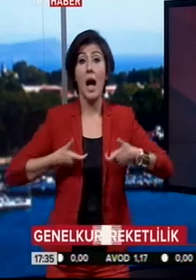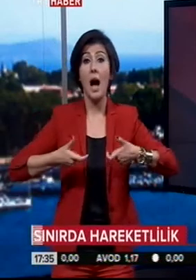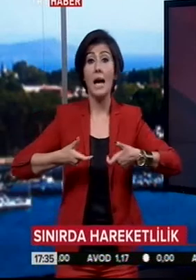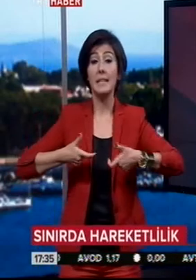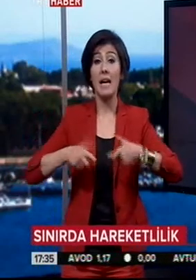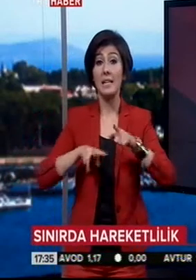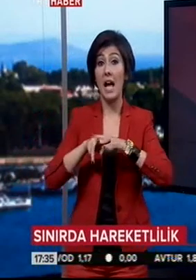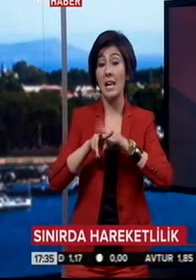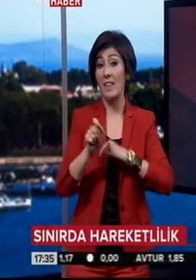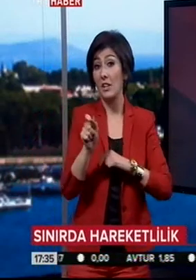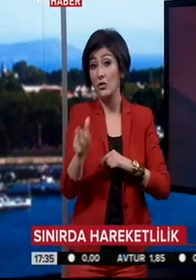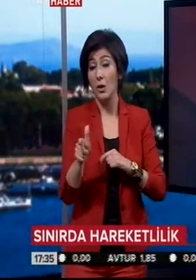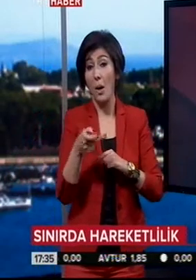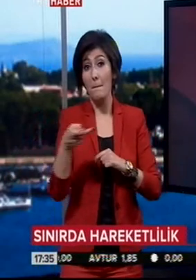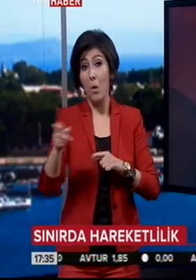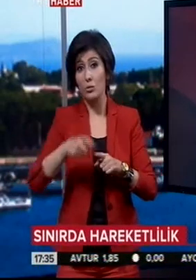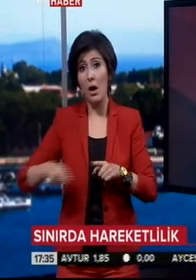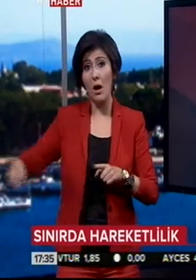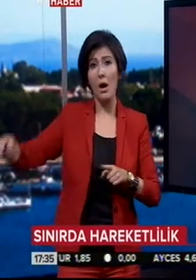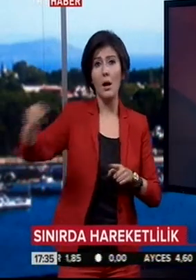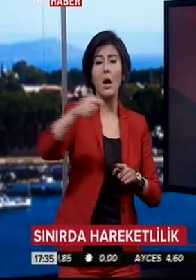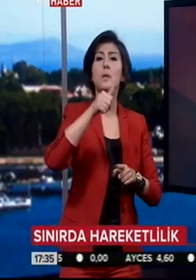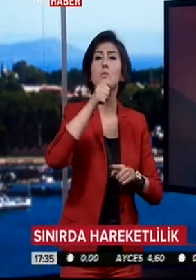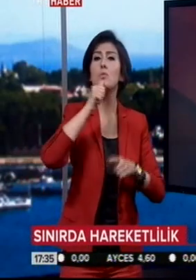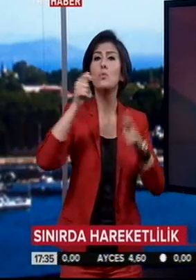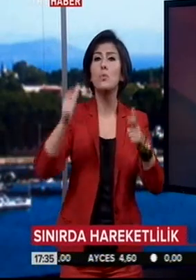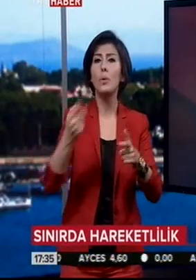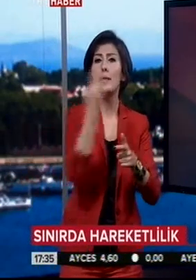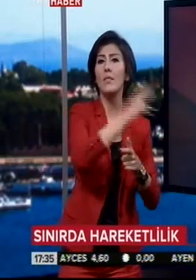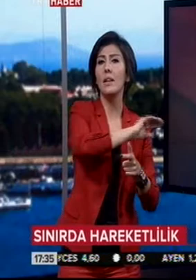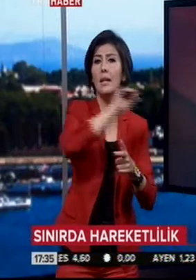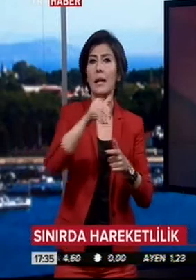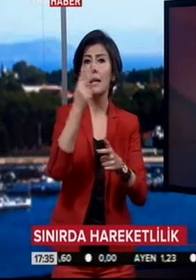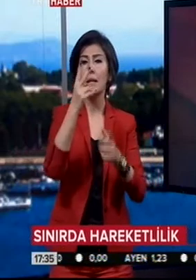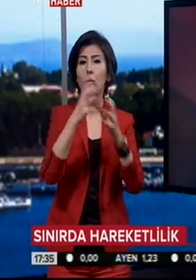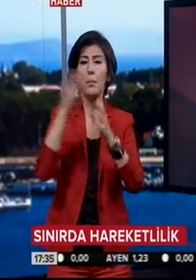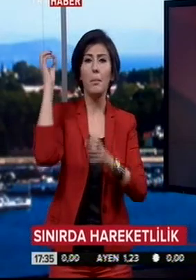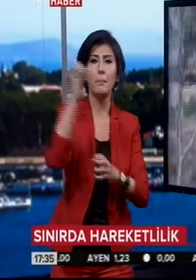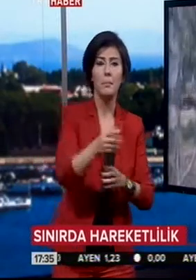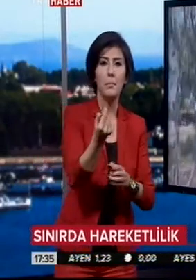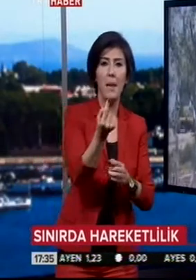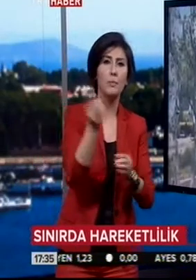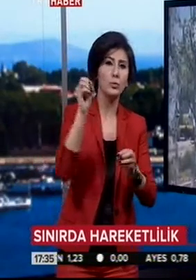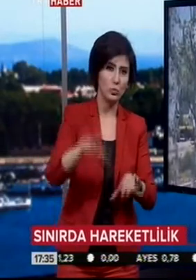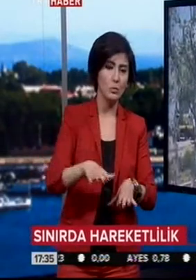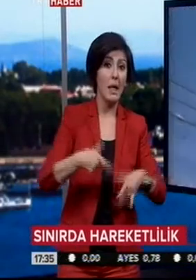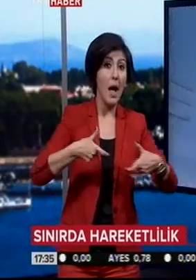Hatay'ın Yayladağ ilçesinde boş araziye Suriye tarafından gelen 2 top mermisi düştü. Hatay Valiliği'nden